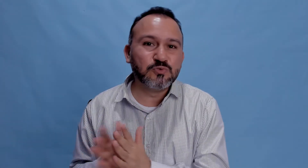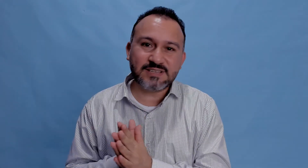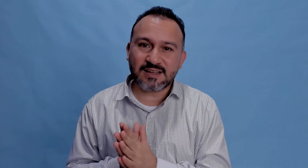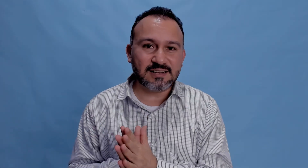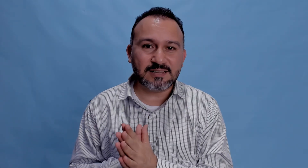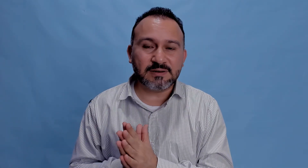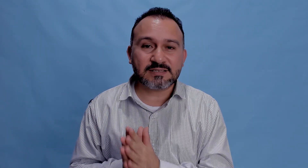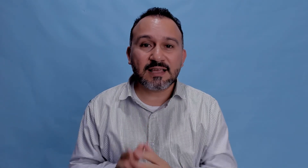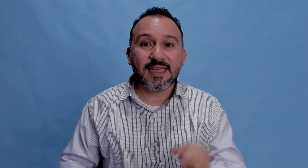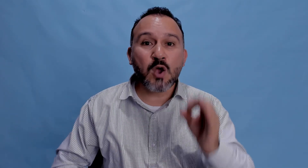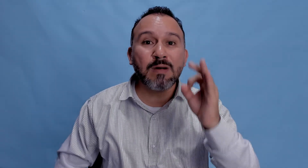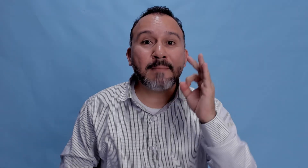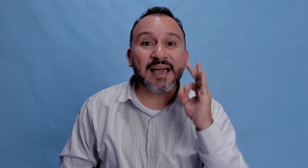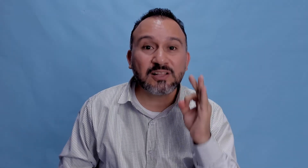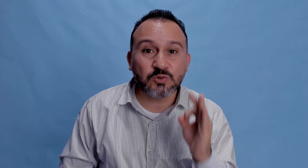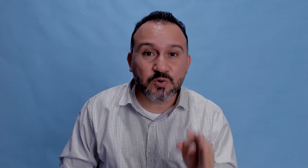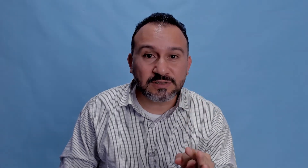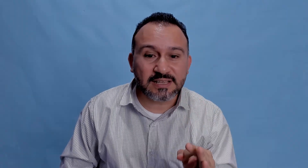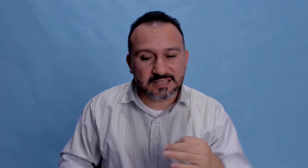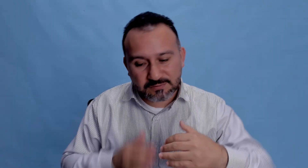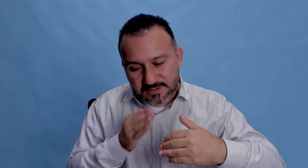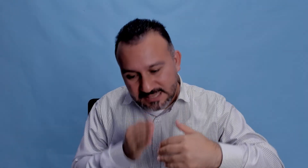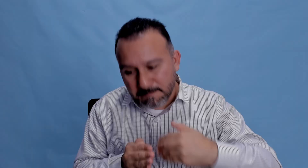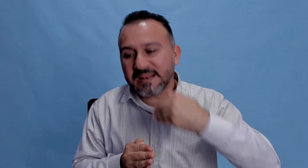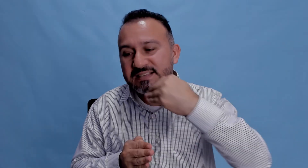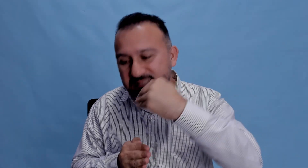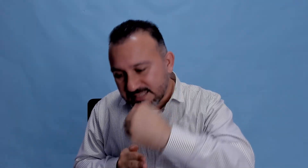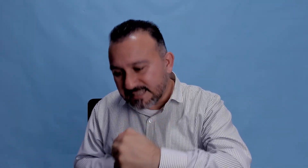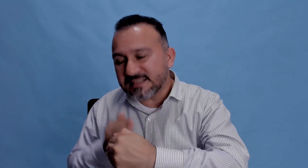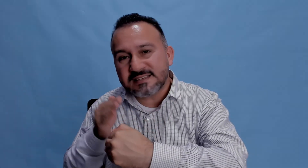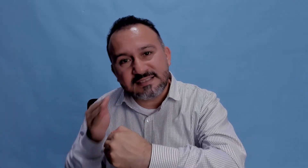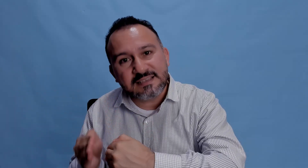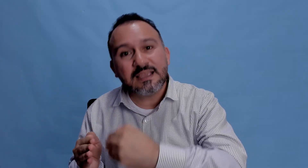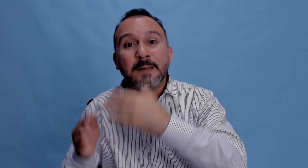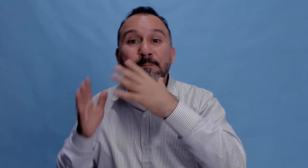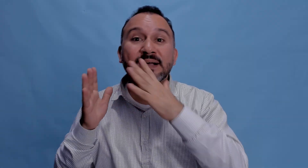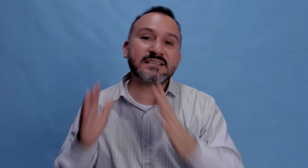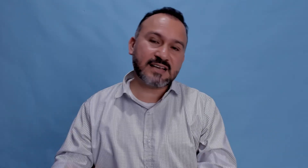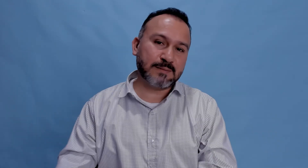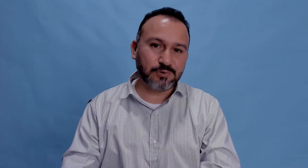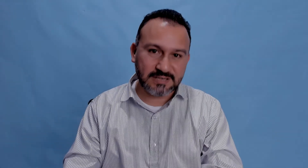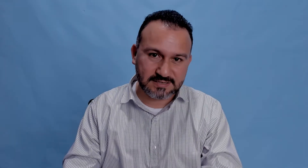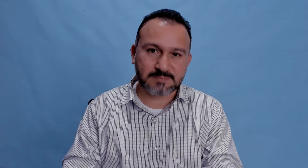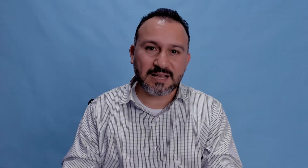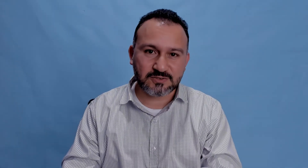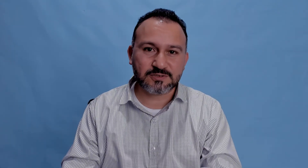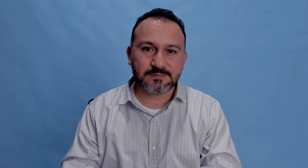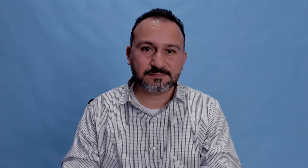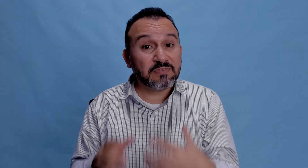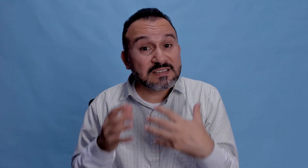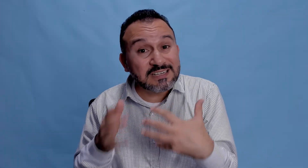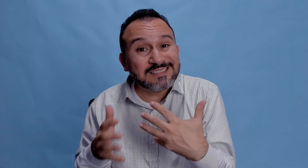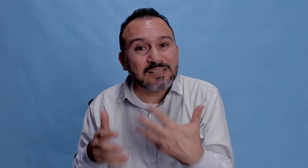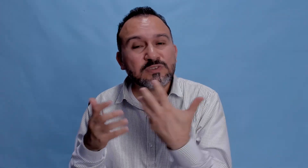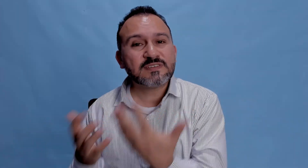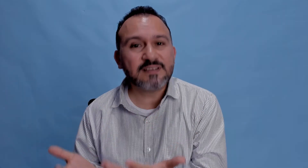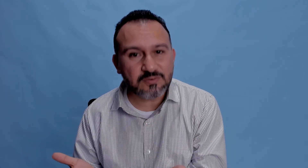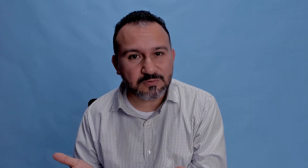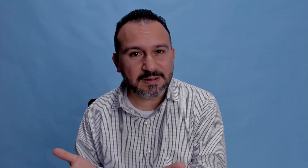música em Libras. É uma maratona em que você precisa sim passar por esses passos. Fazer tradução